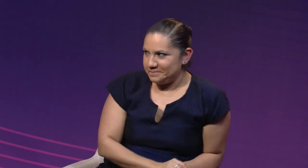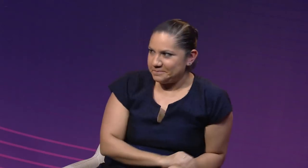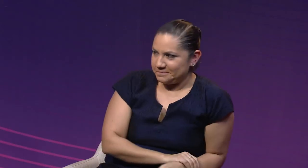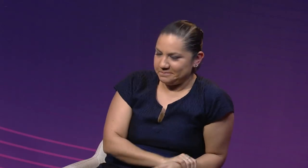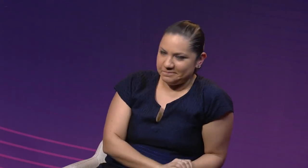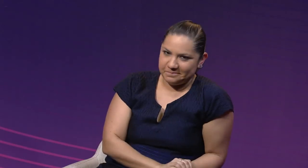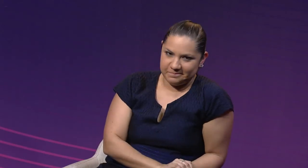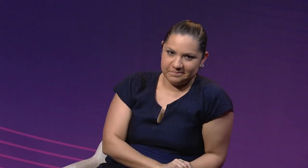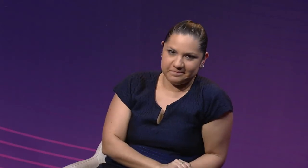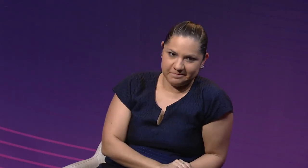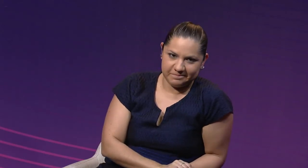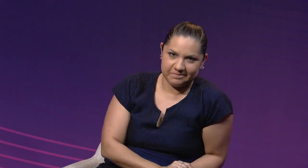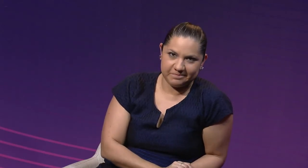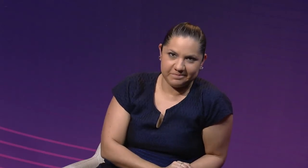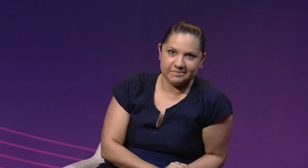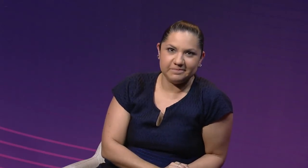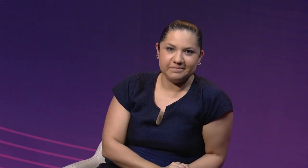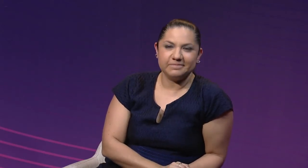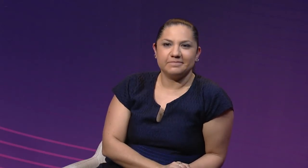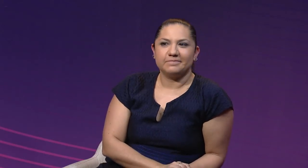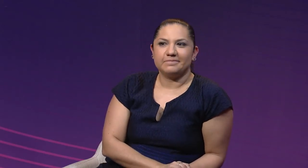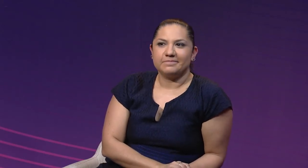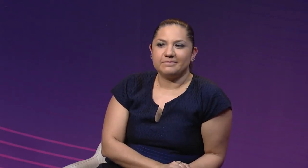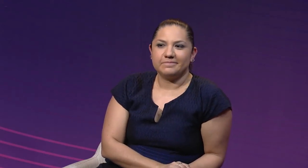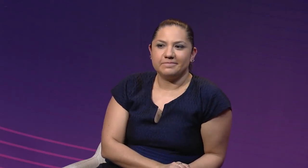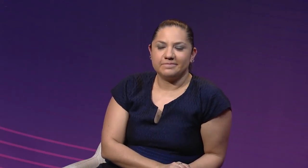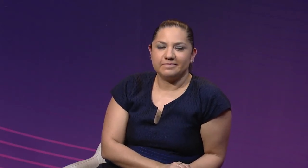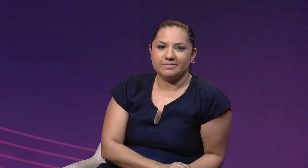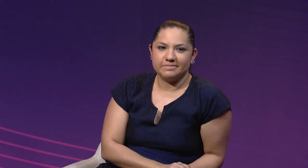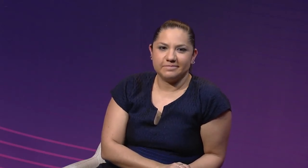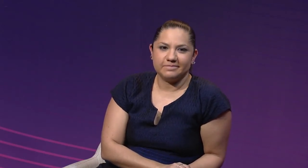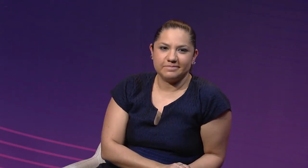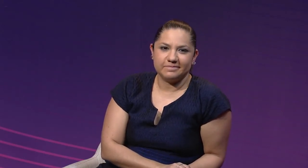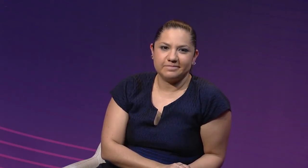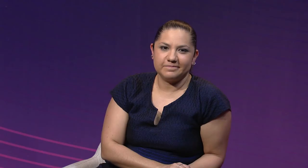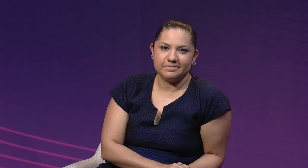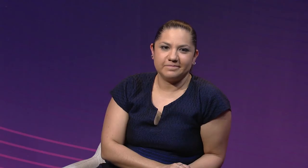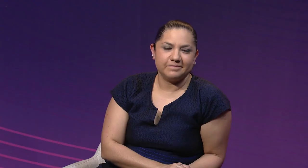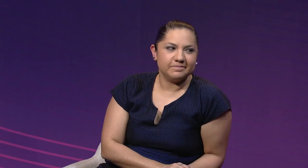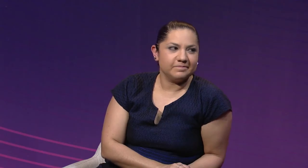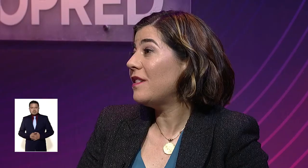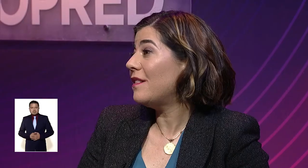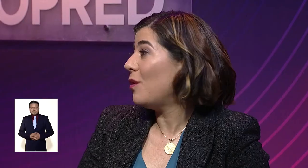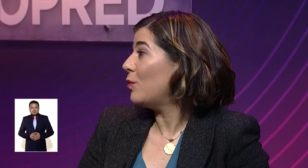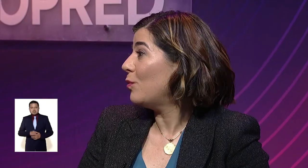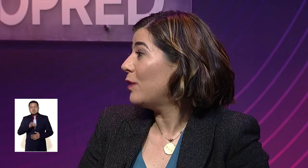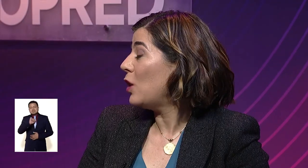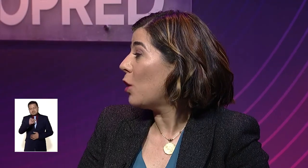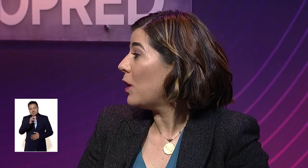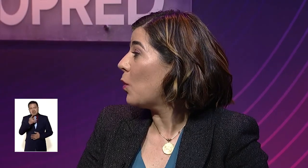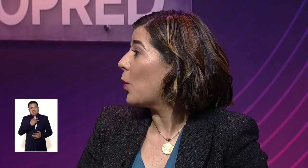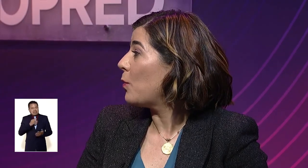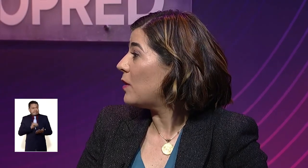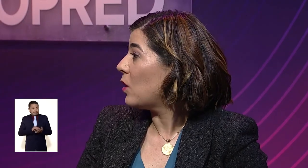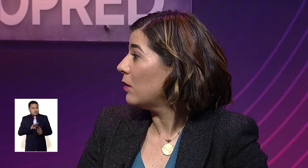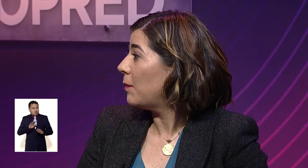haciendo actividades para que se reconozca la comunidad de sordos y sea igual que los oyentes. Por supuesto, existe un enorme compromiso para